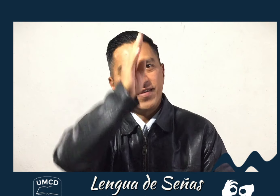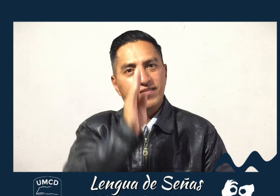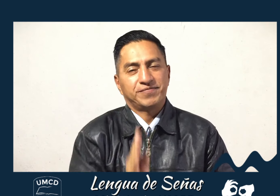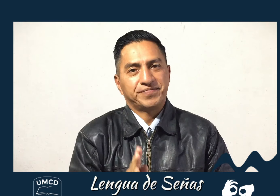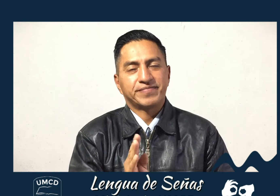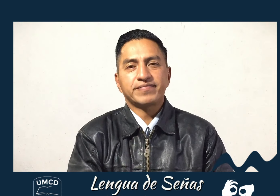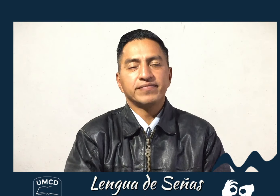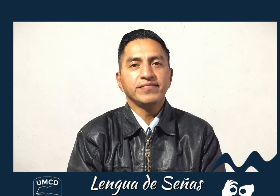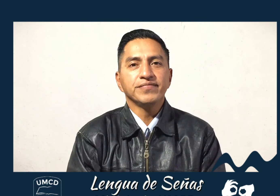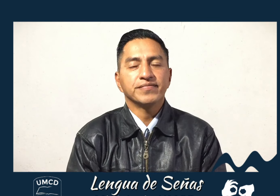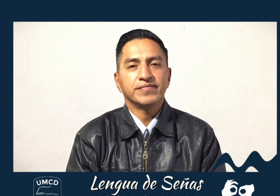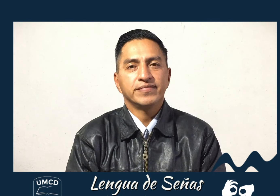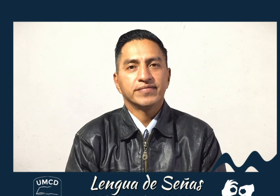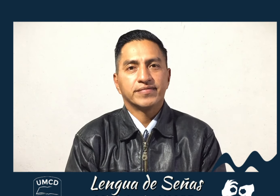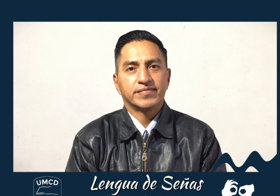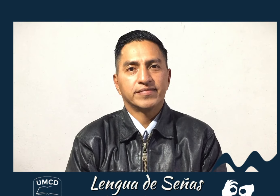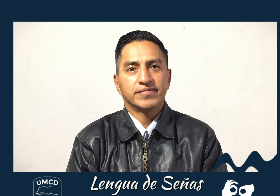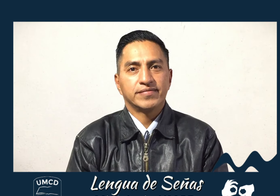Dios.